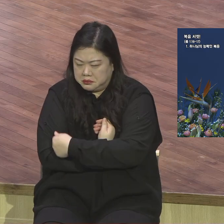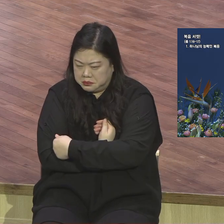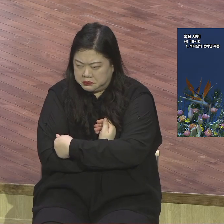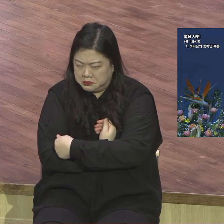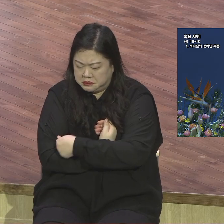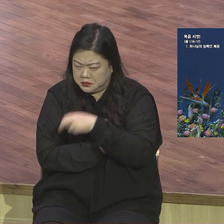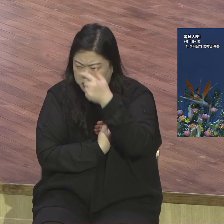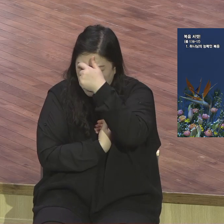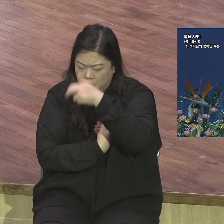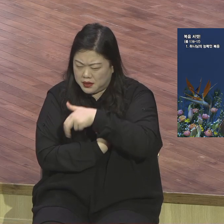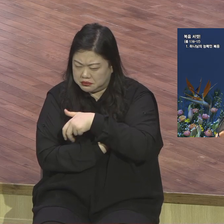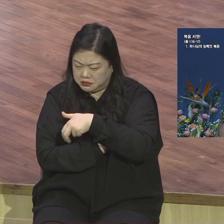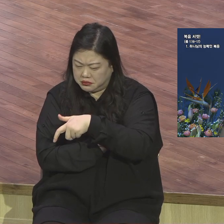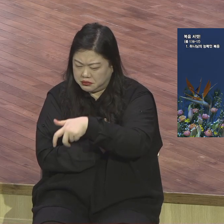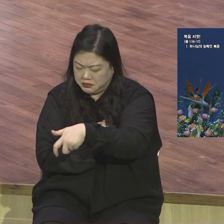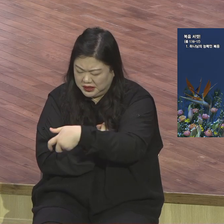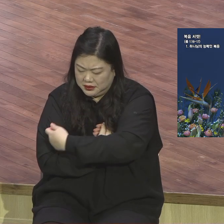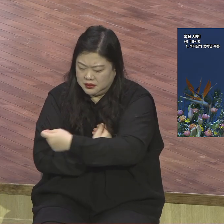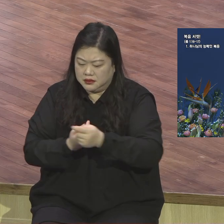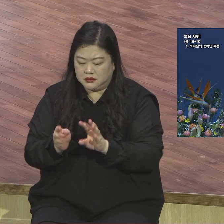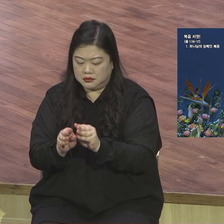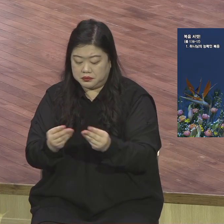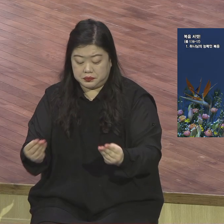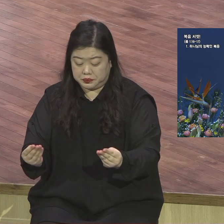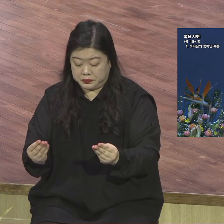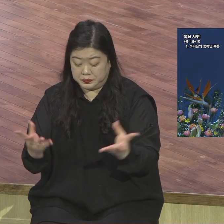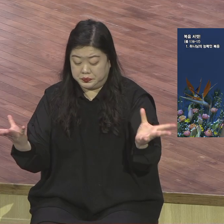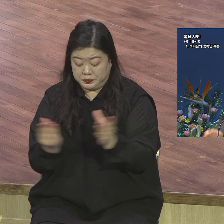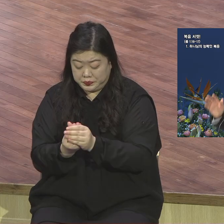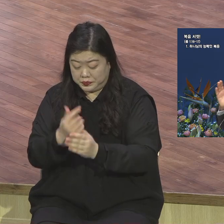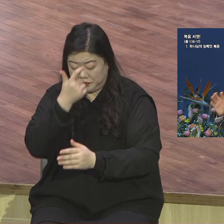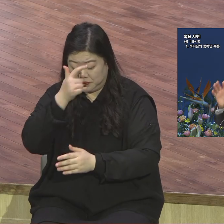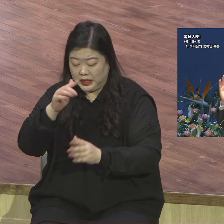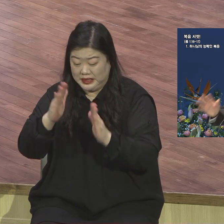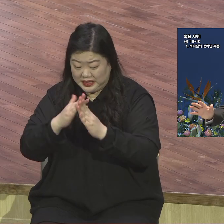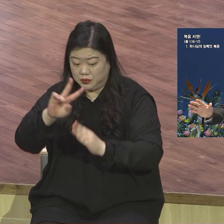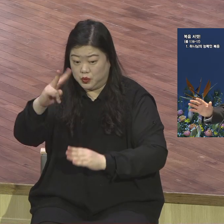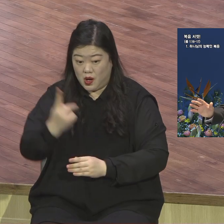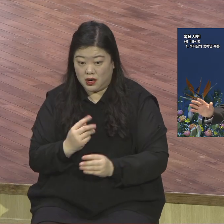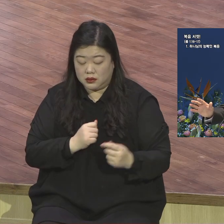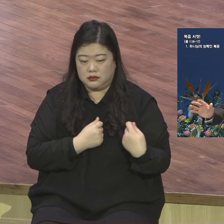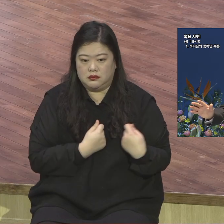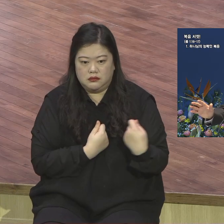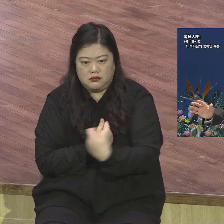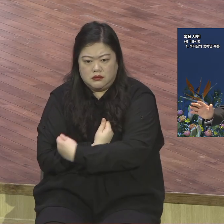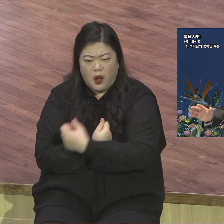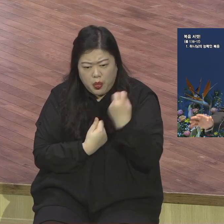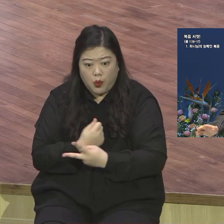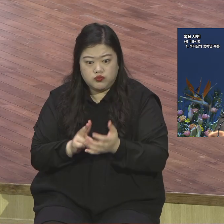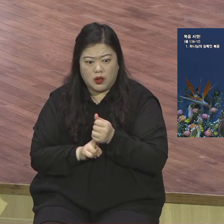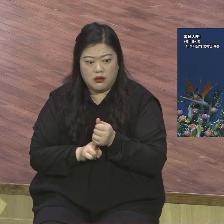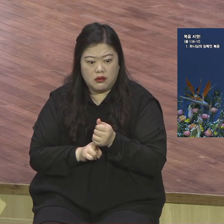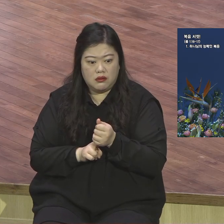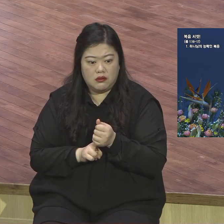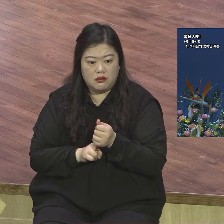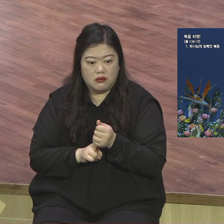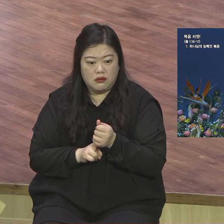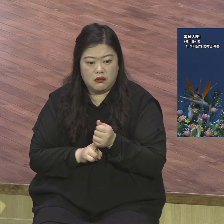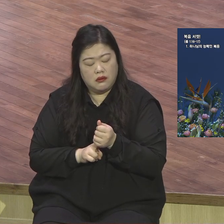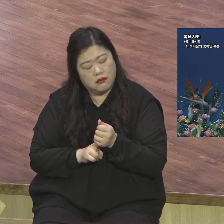않는다 이 말은 엄청 부끄러워요. 예수님도 그 자체가 창피할 정도로